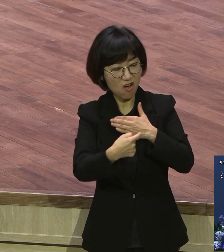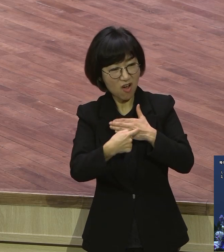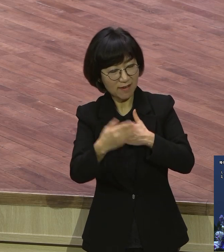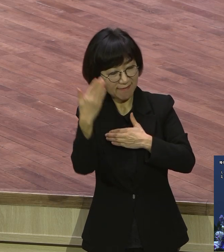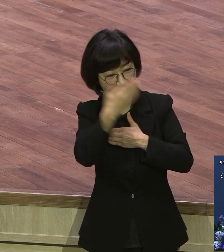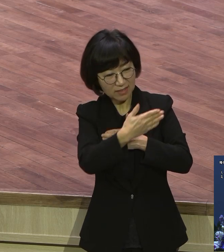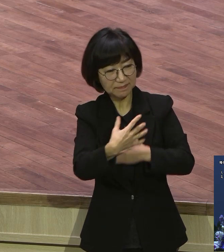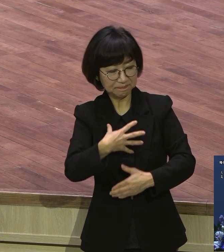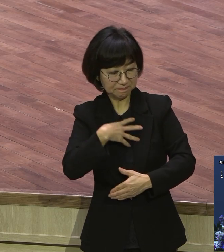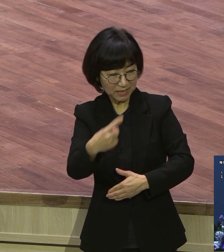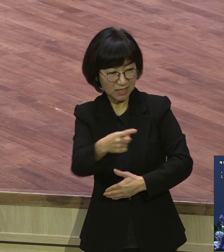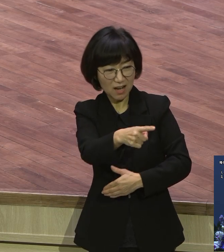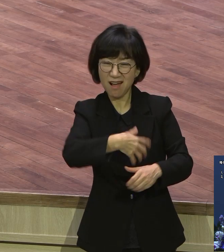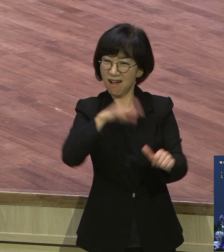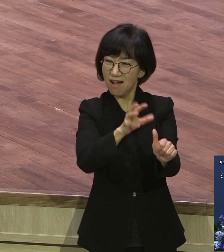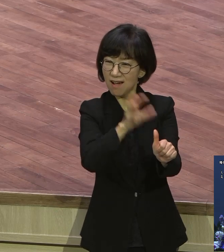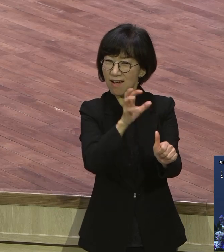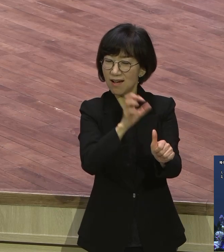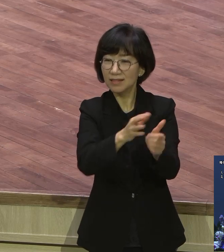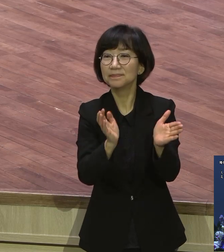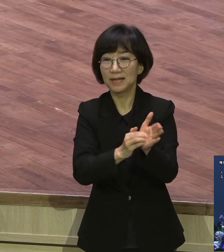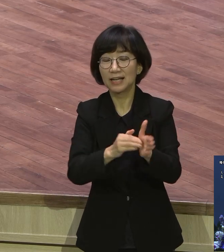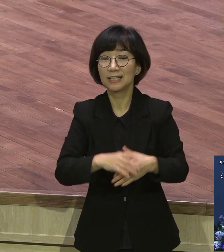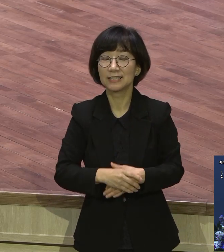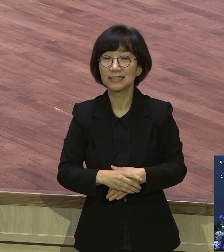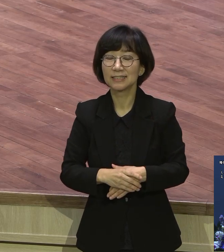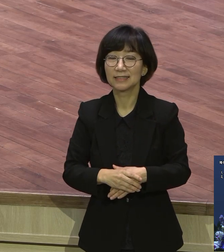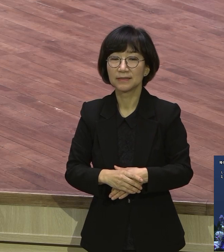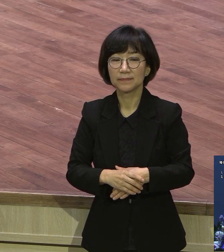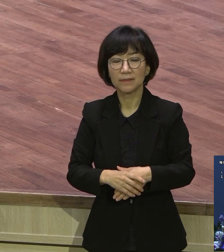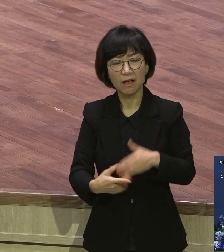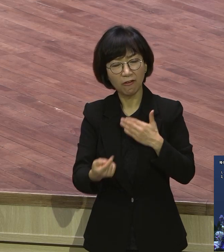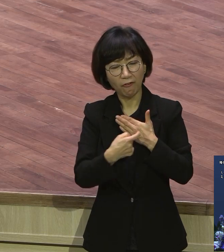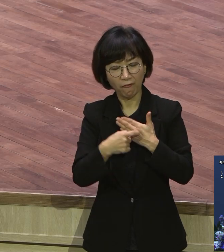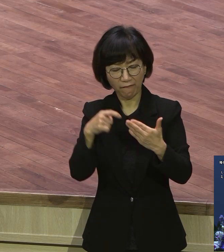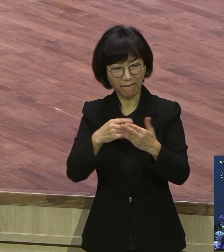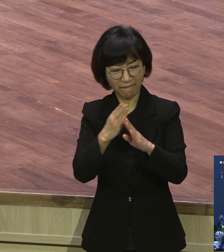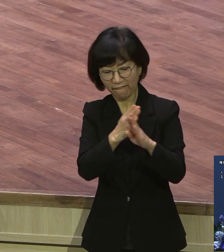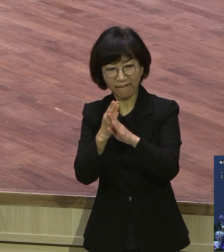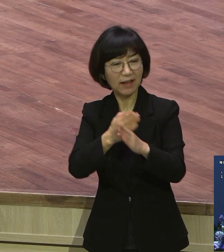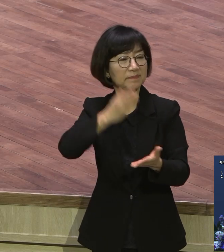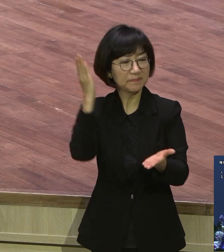책망받았습니다 가식 외식하지 마라 이 거짓된 인간들아